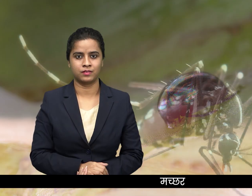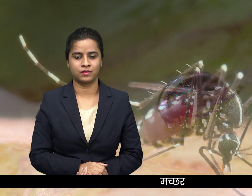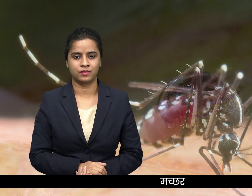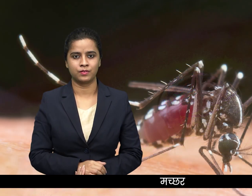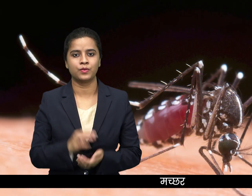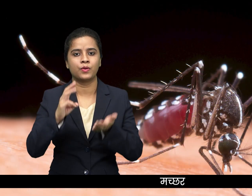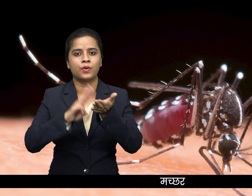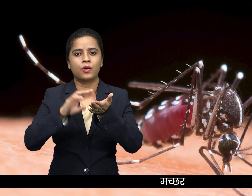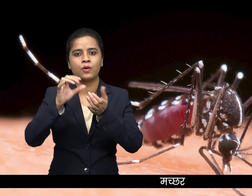मच्छर और